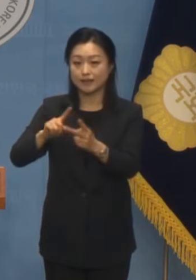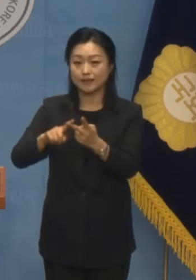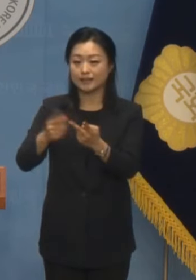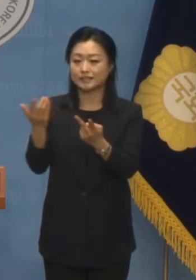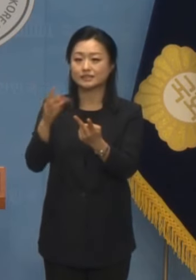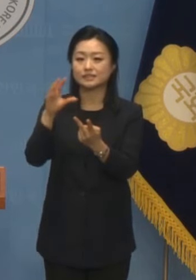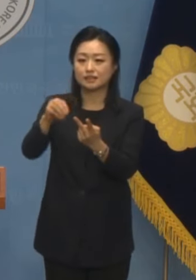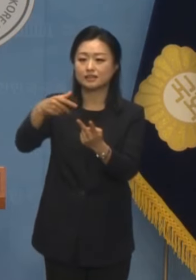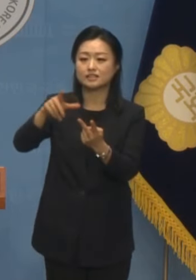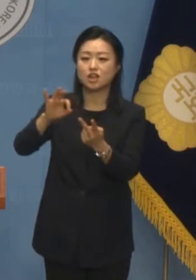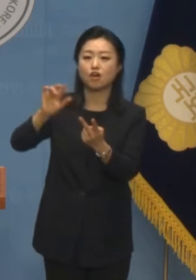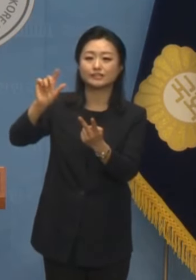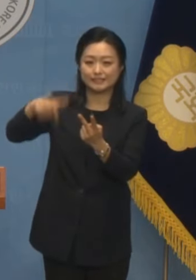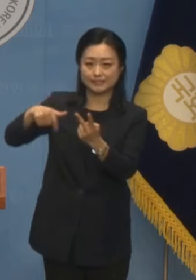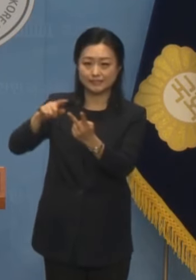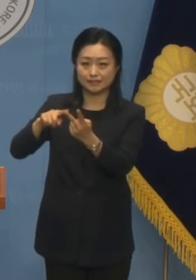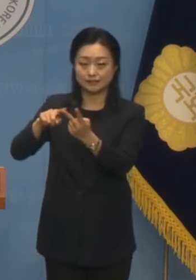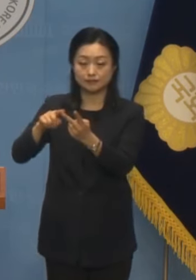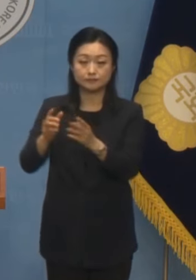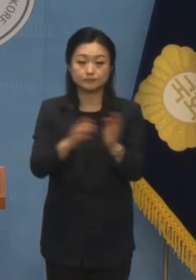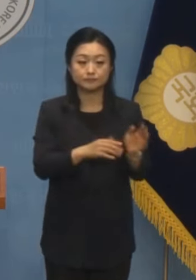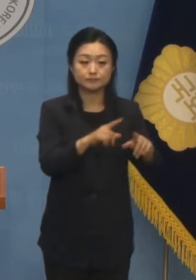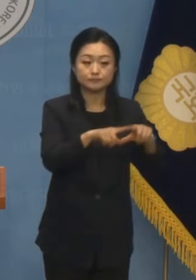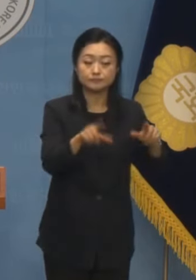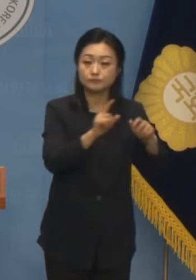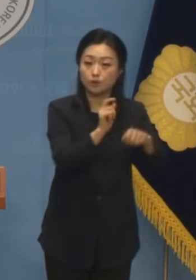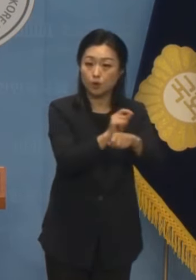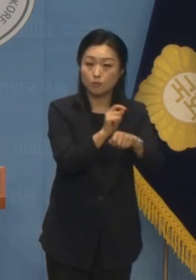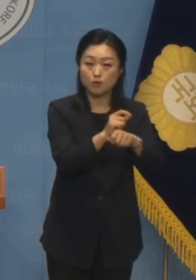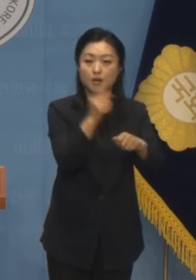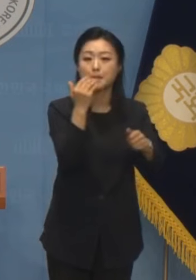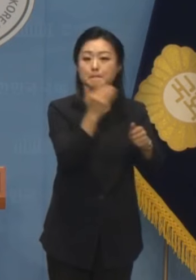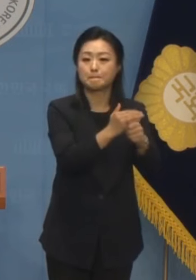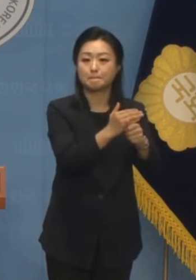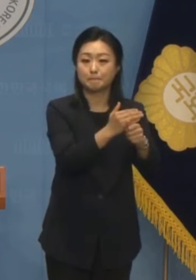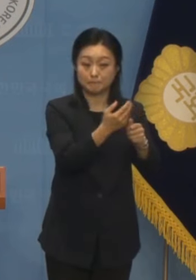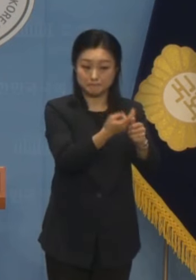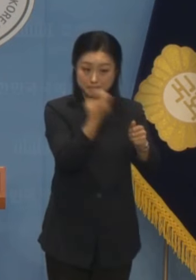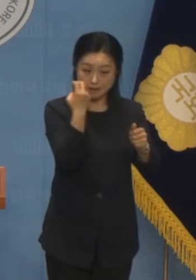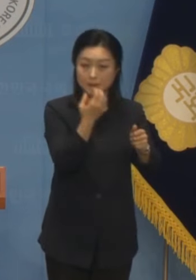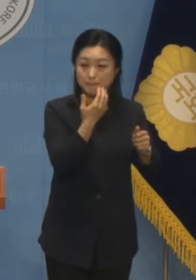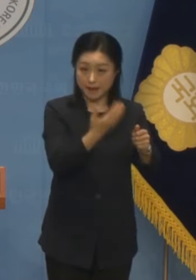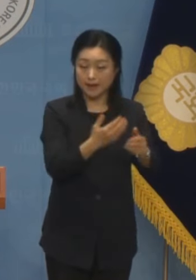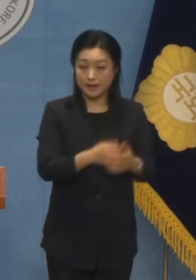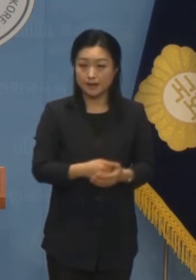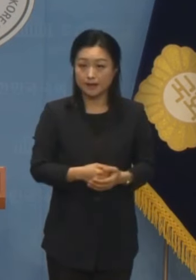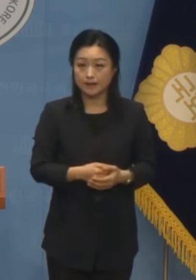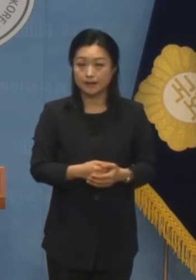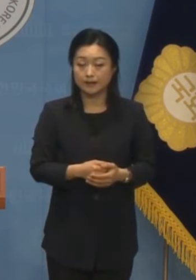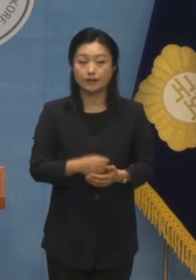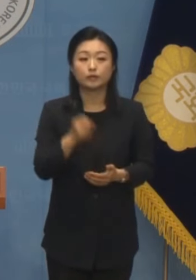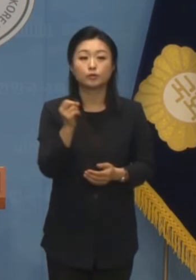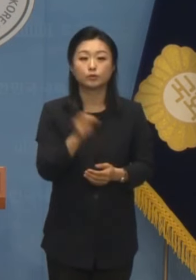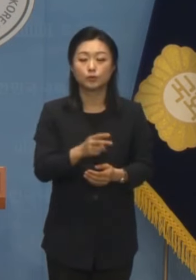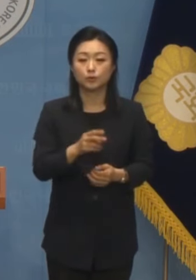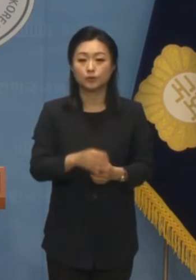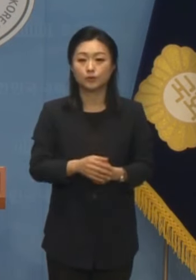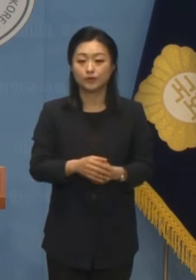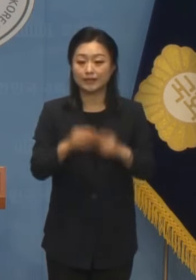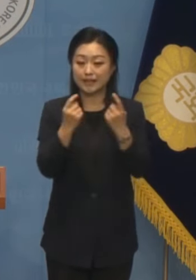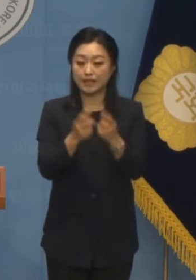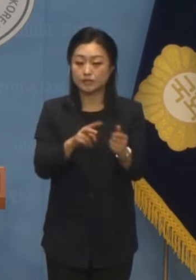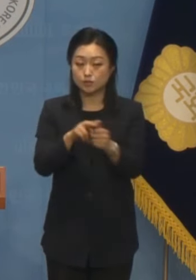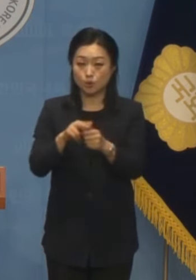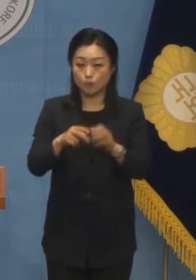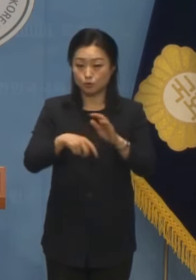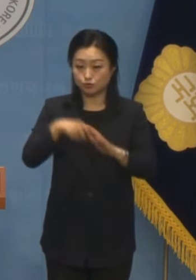되어 있습니다. 그에 반하여 일반 공무원은 파면까지 상세하게 규정이 되어 있습니다. 또한 개인정보